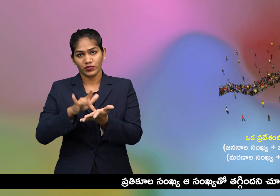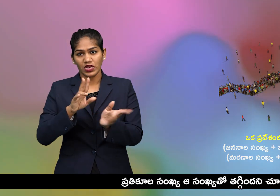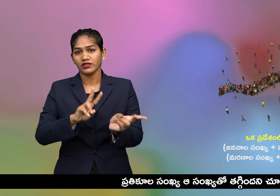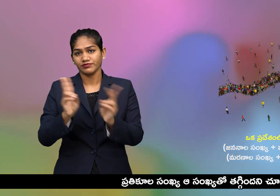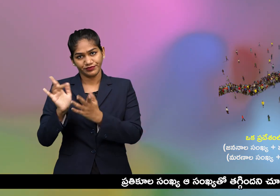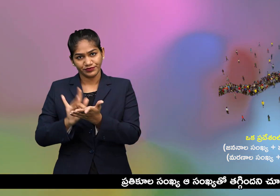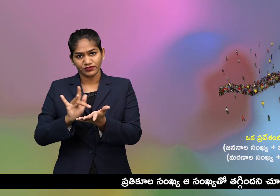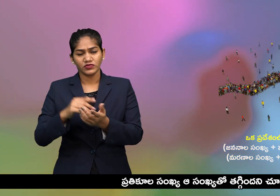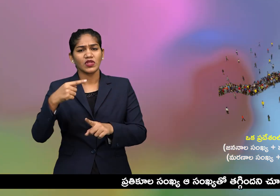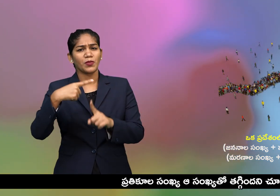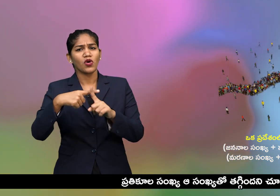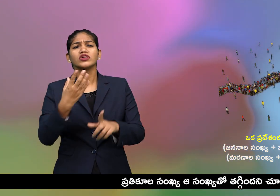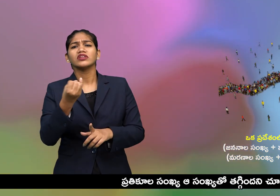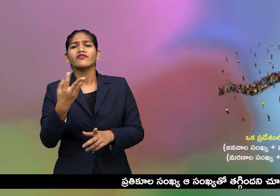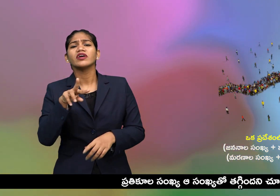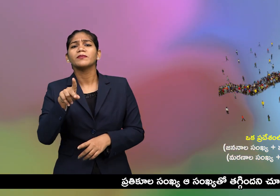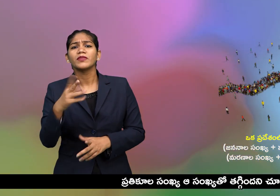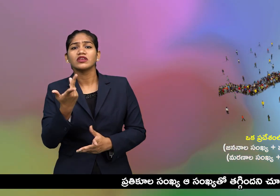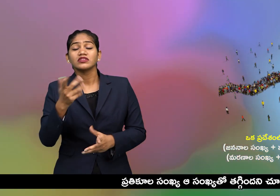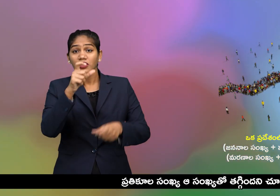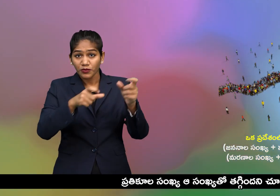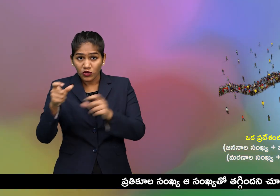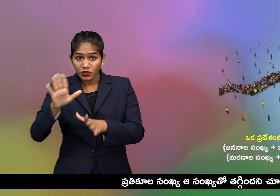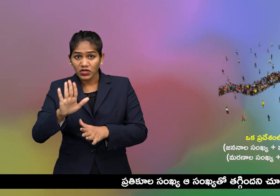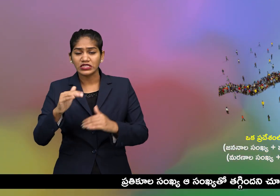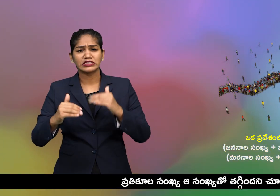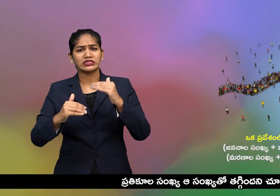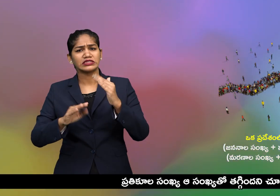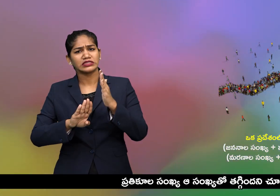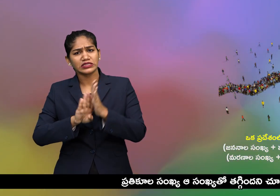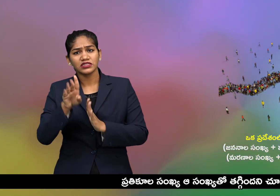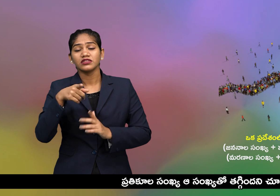ప్రతికూల సంఖ్య ఆ సంఖ్యతో తగ్గిందని చూపిస్తుంది.